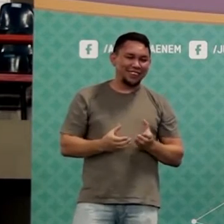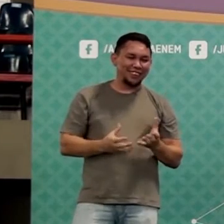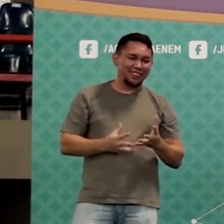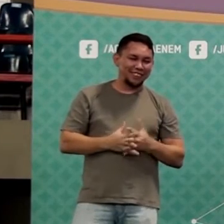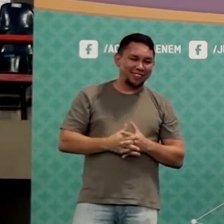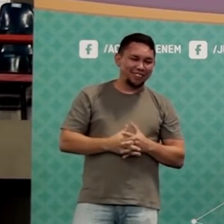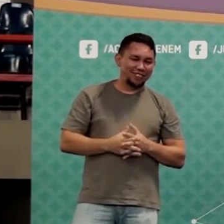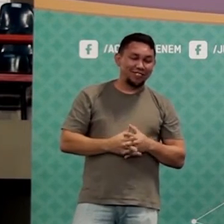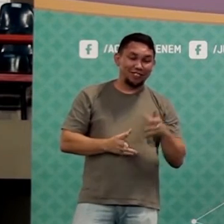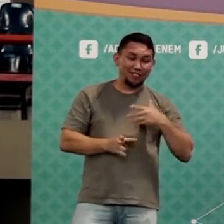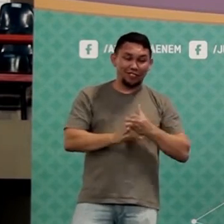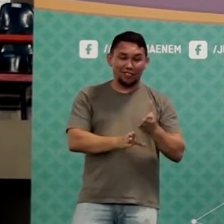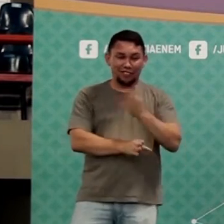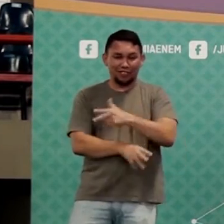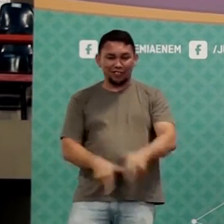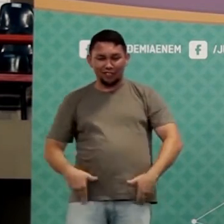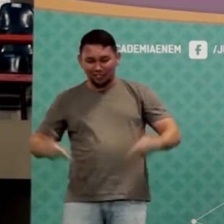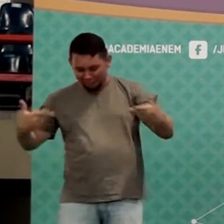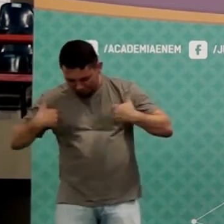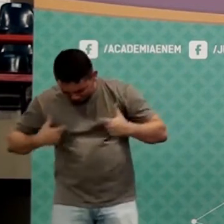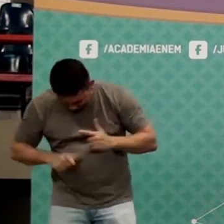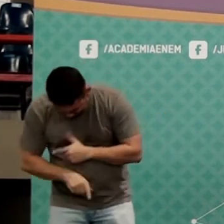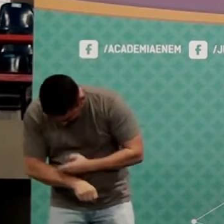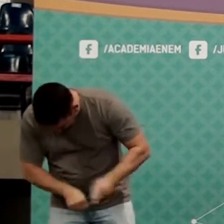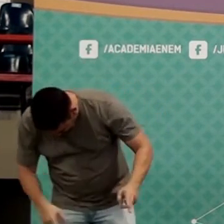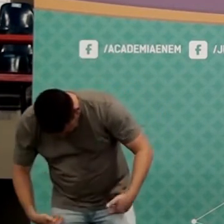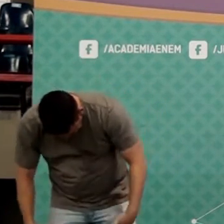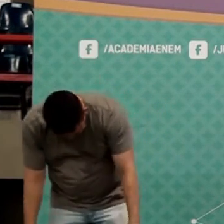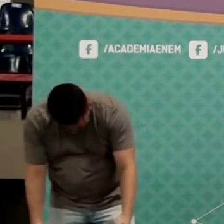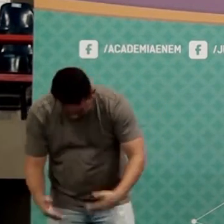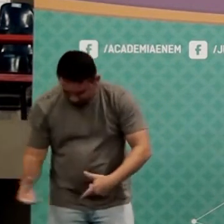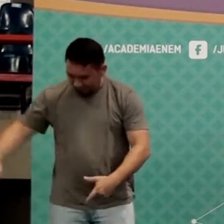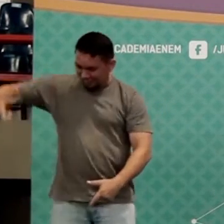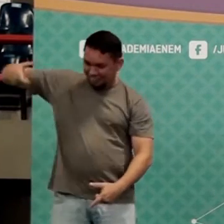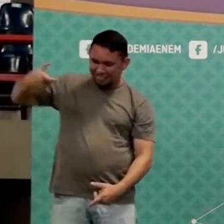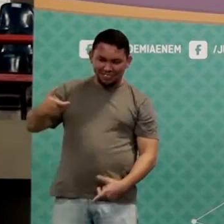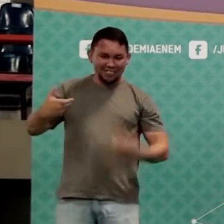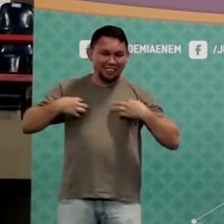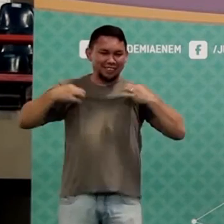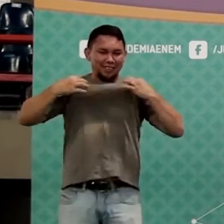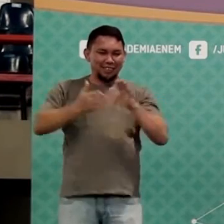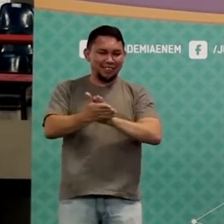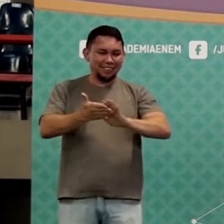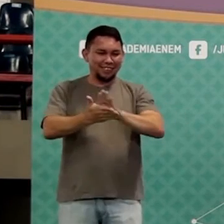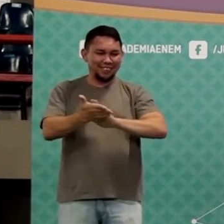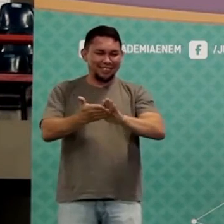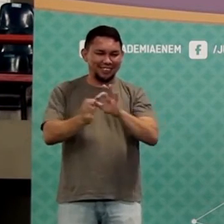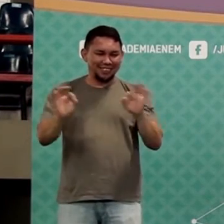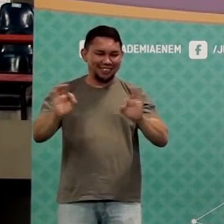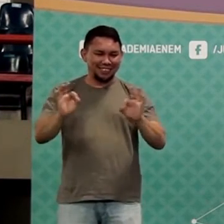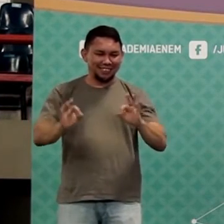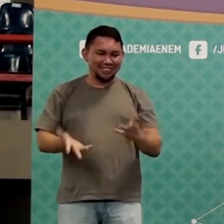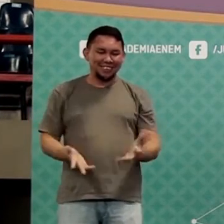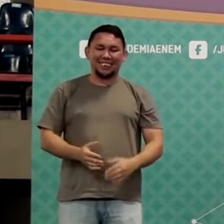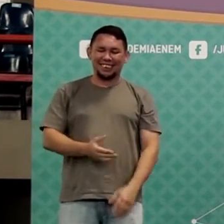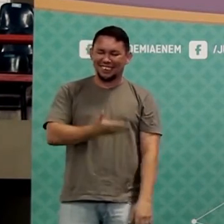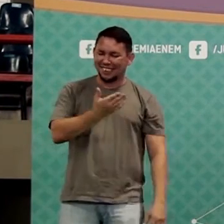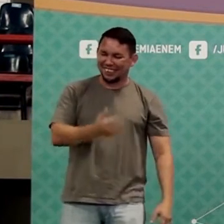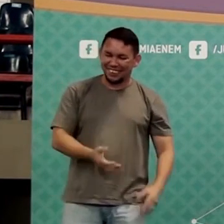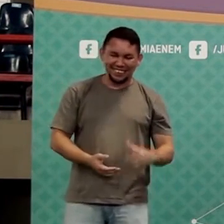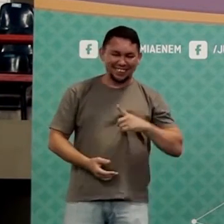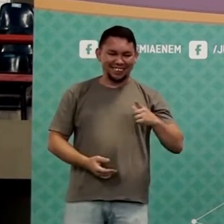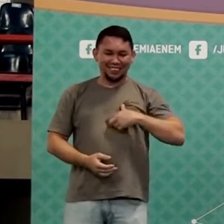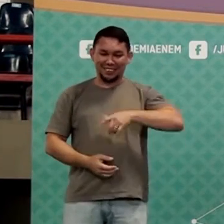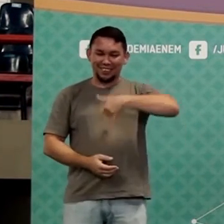Exterminador do futuro é sensacional, que ele volta com a arma, mas não volta com roupa. Eu não entendi isso aí, não. Ele se lembra da arma, mas não lembra da roupa. Parece o Jacob, que quando